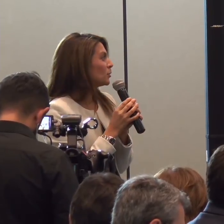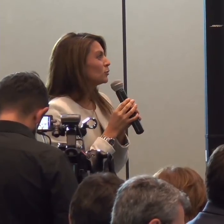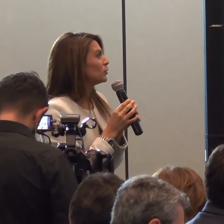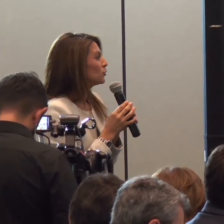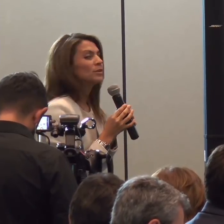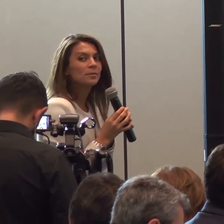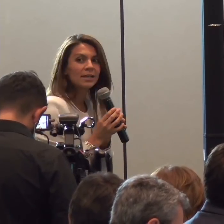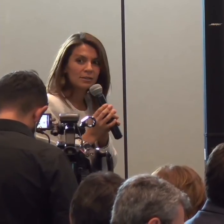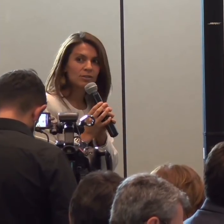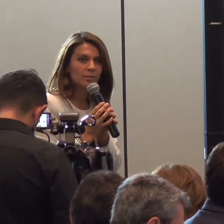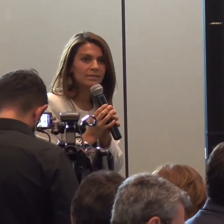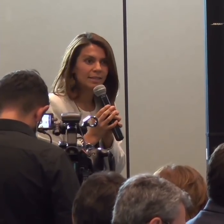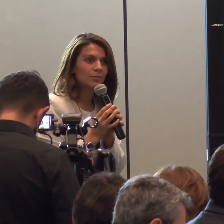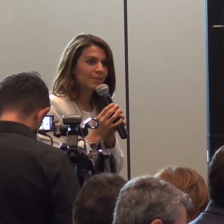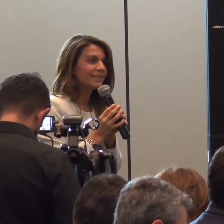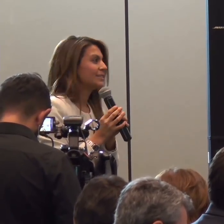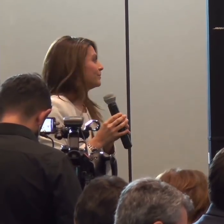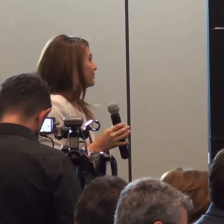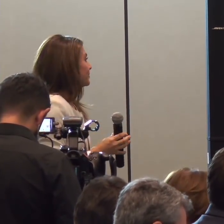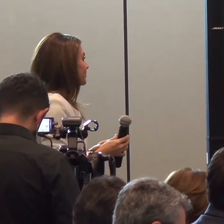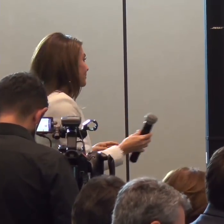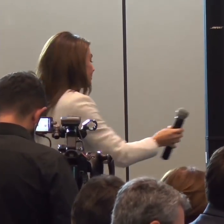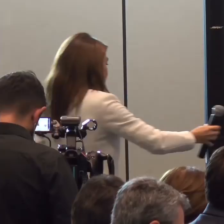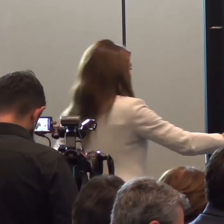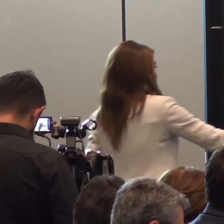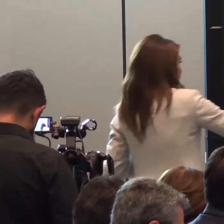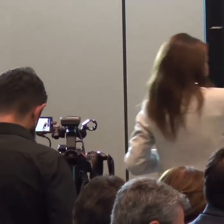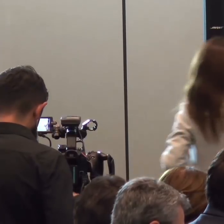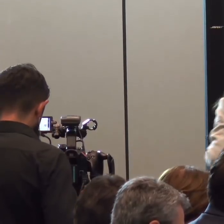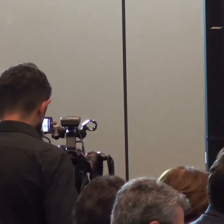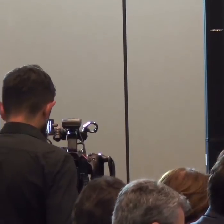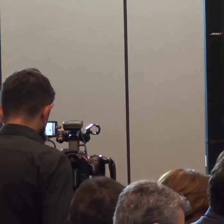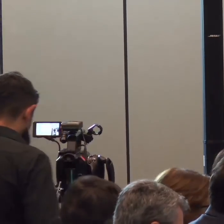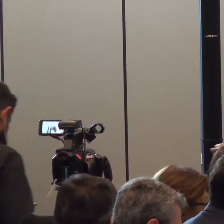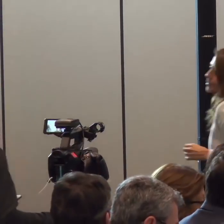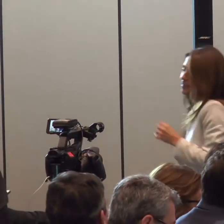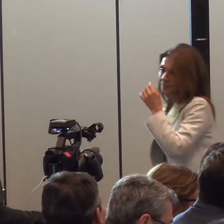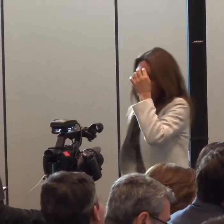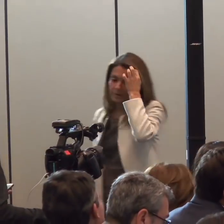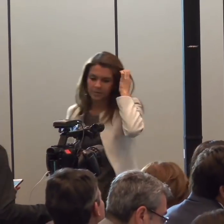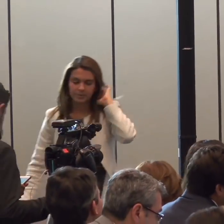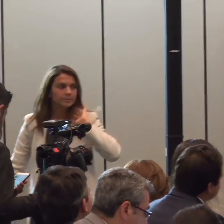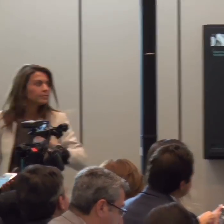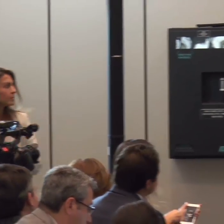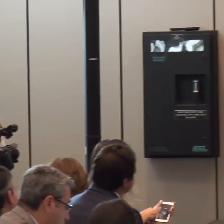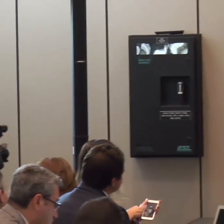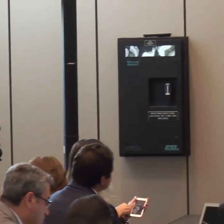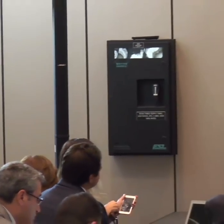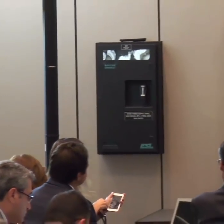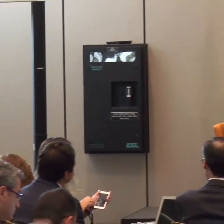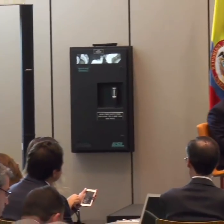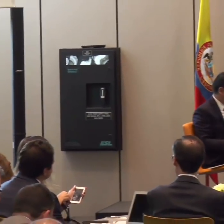empresarios que debe ser pues uno de nuestros principales retos en el ministerio muchas gracias como ustedes saben una luz de las ventanillas únicas